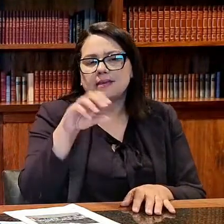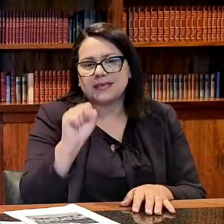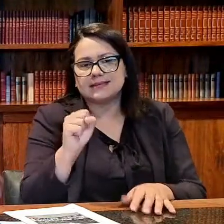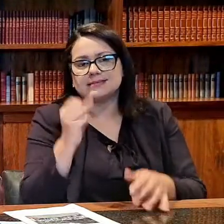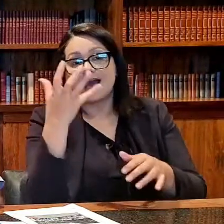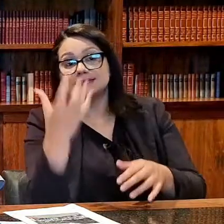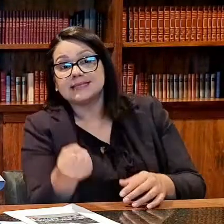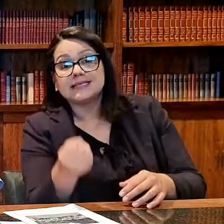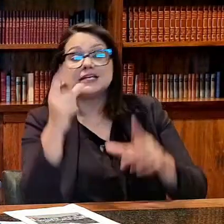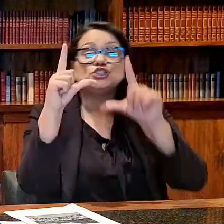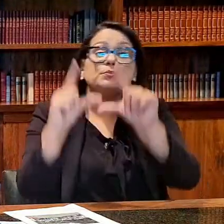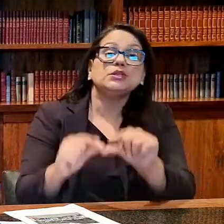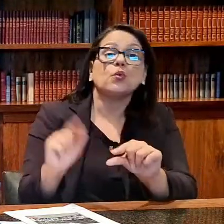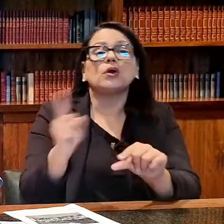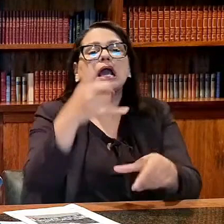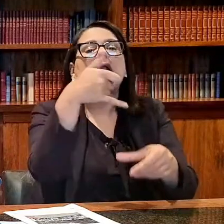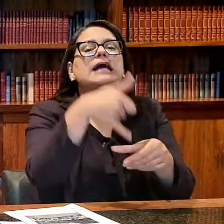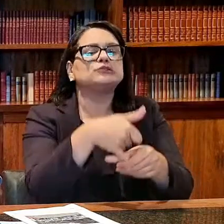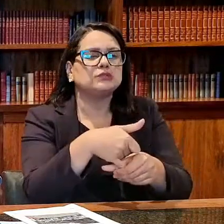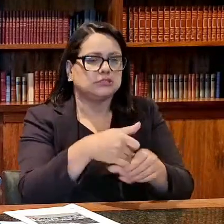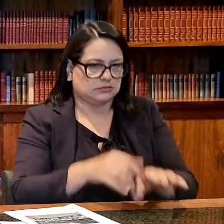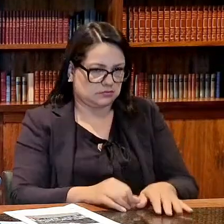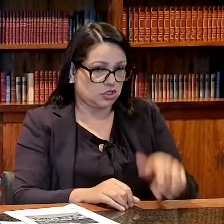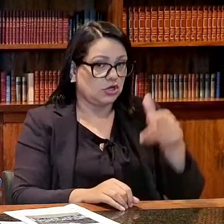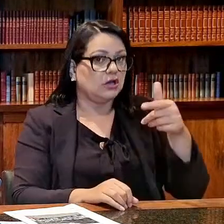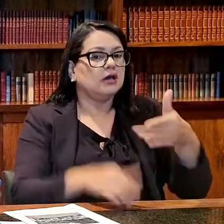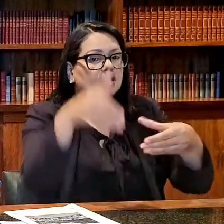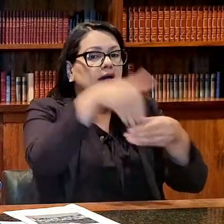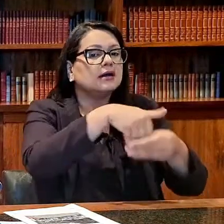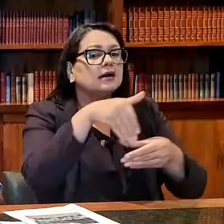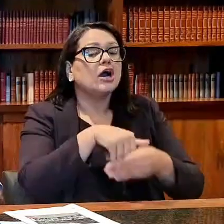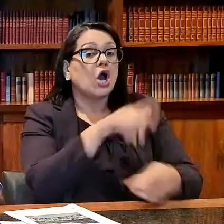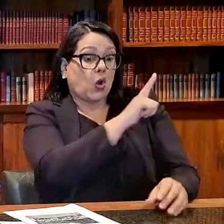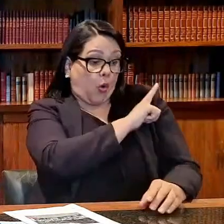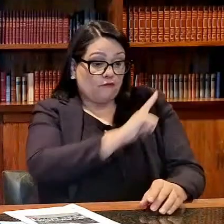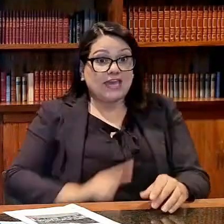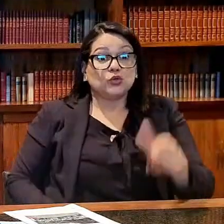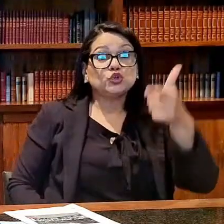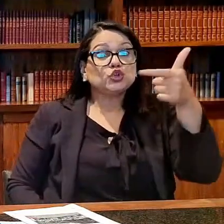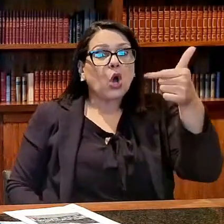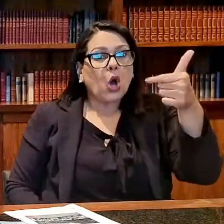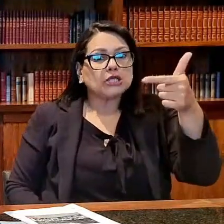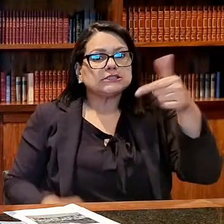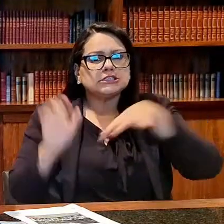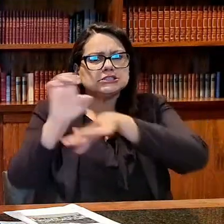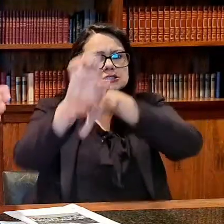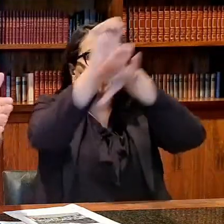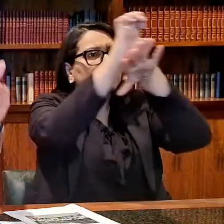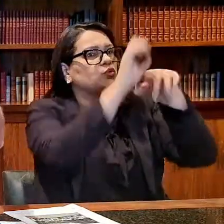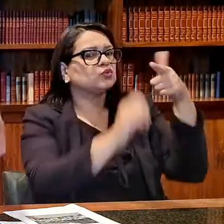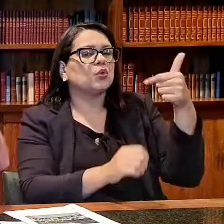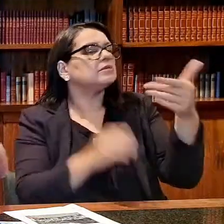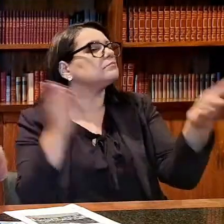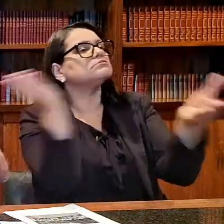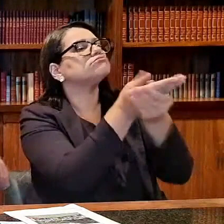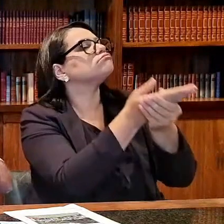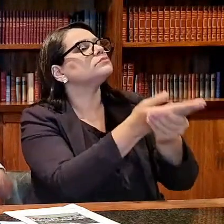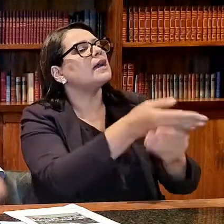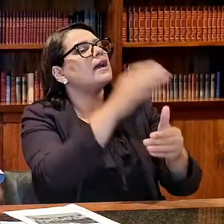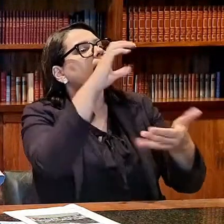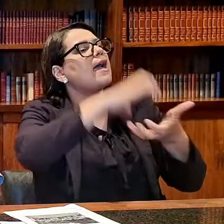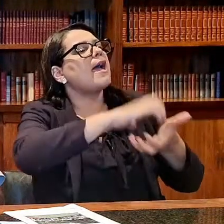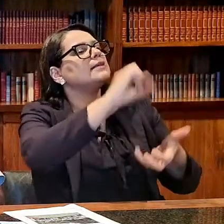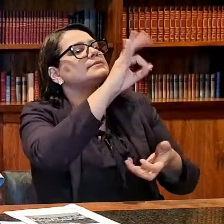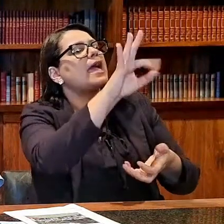da gasolina, por exemplo. Fala gasolina. 12 governadores entraram na justiça, ou seja, no Supremo Tribunal Federal, contra